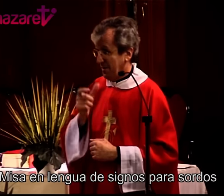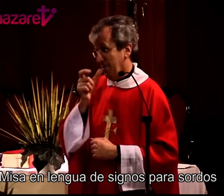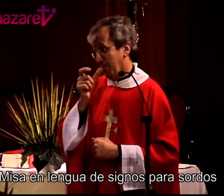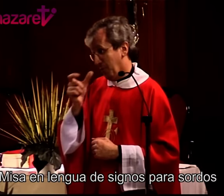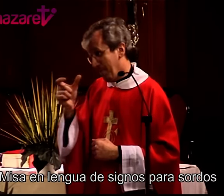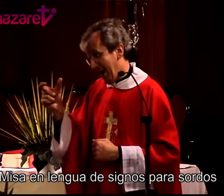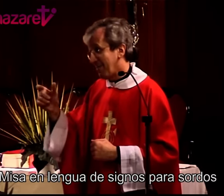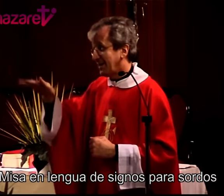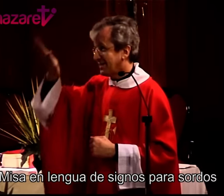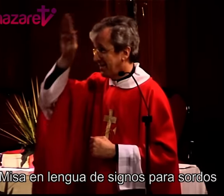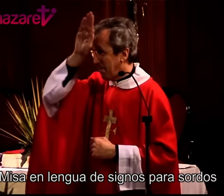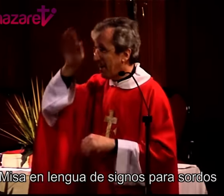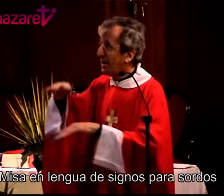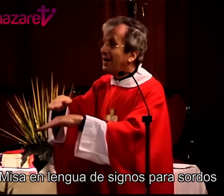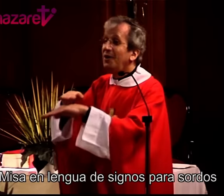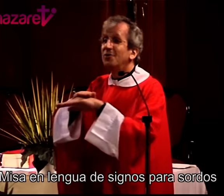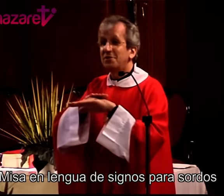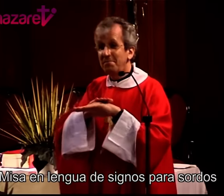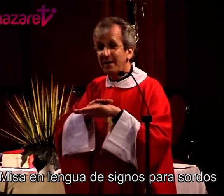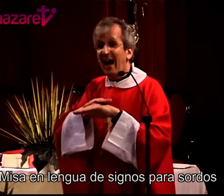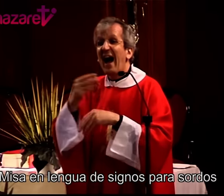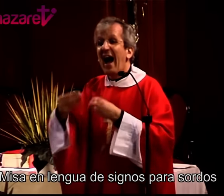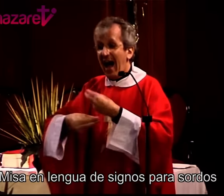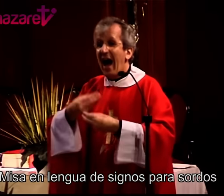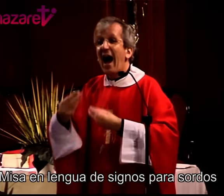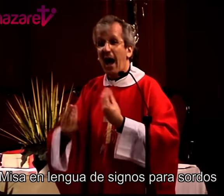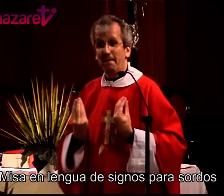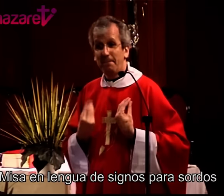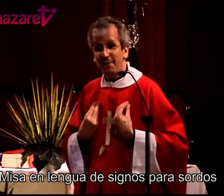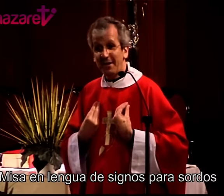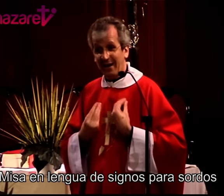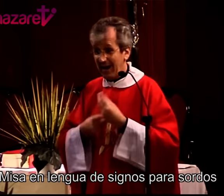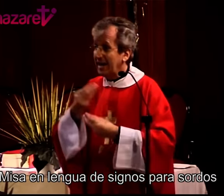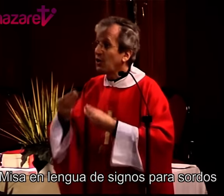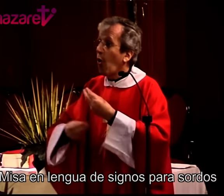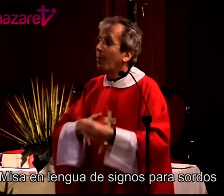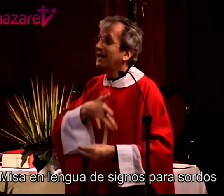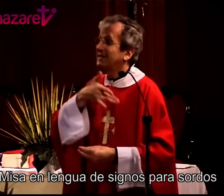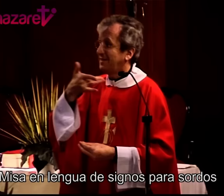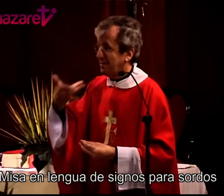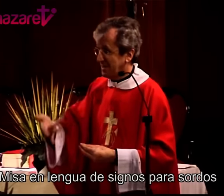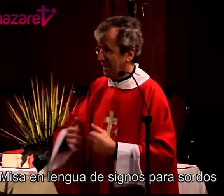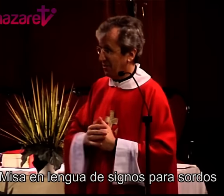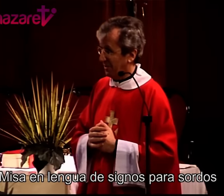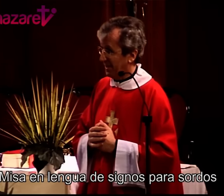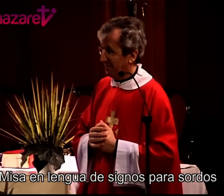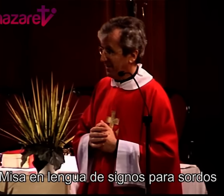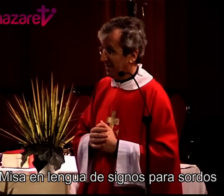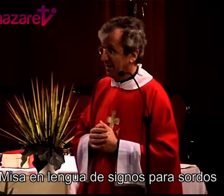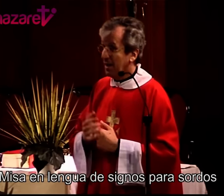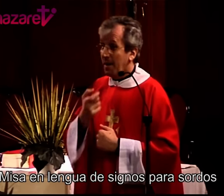Iglesia, con palabras del Papa, nos invita a vivir las obras de